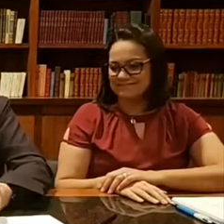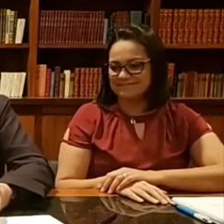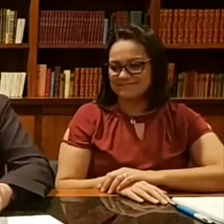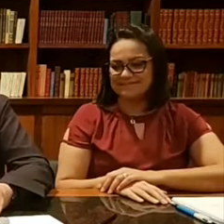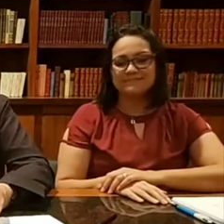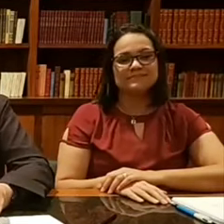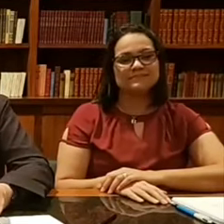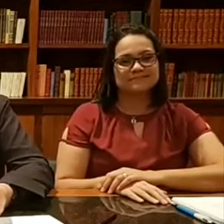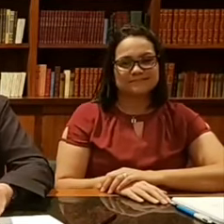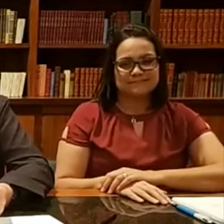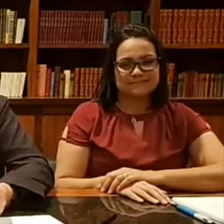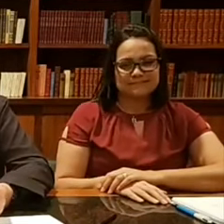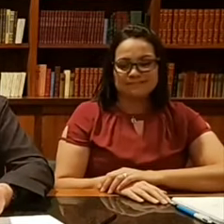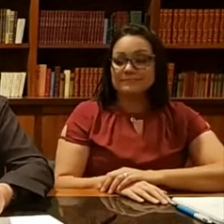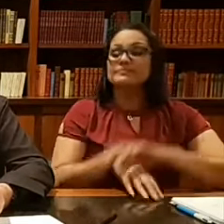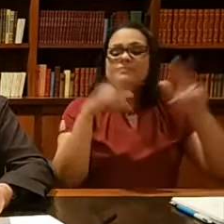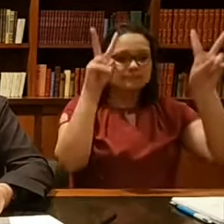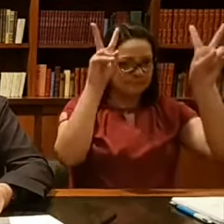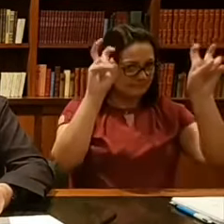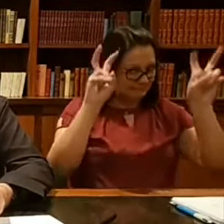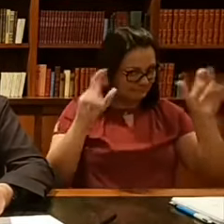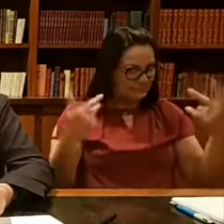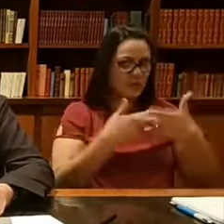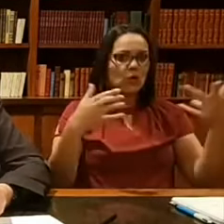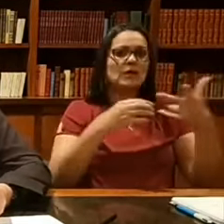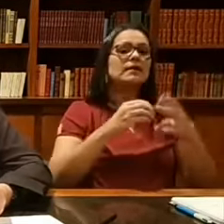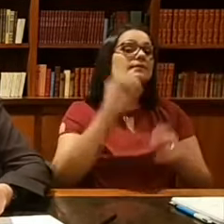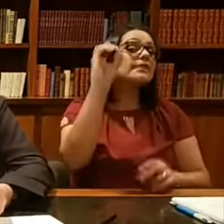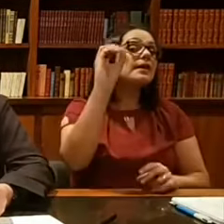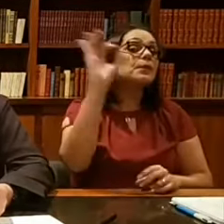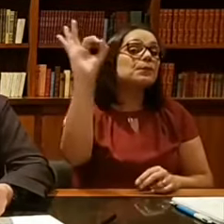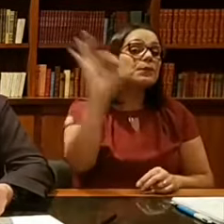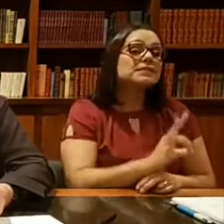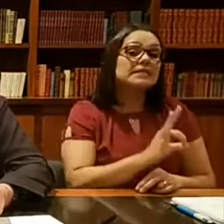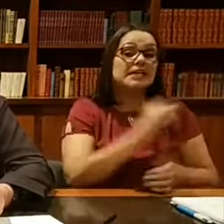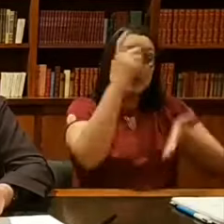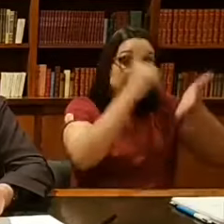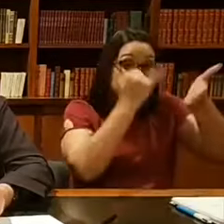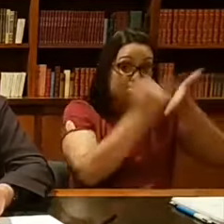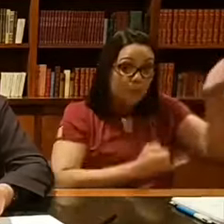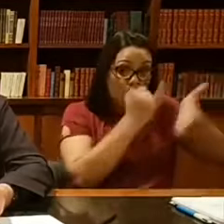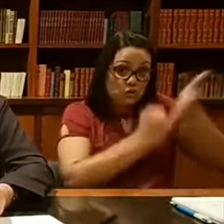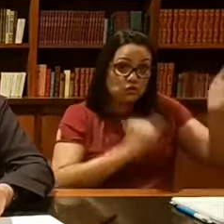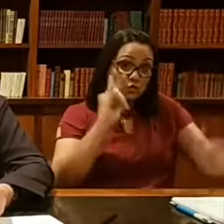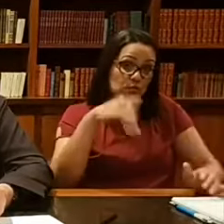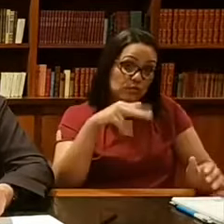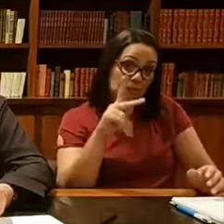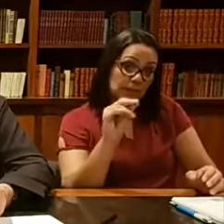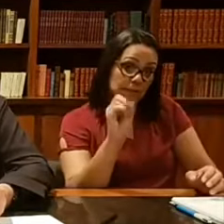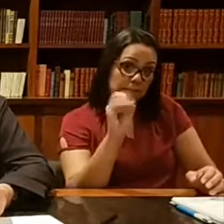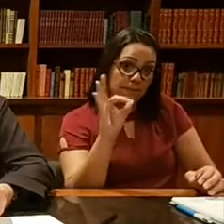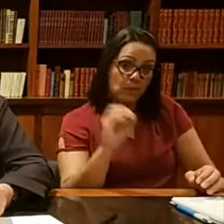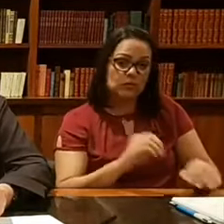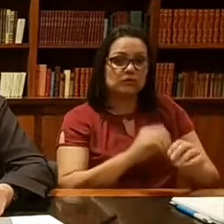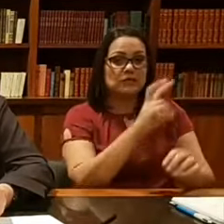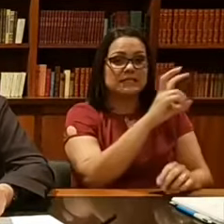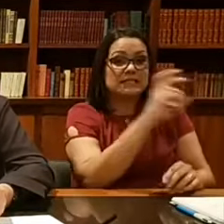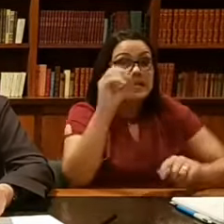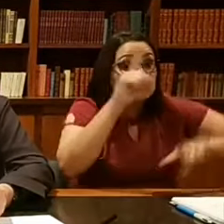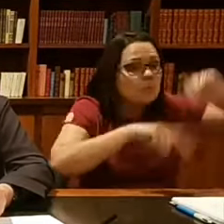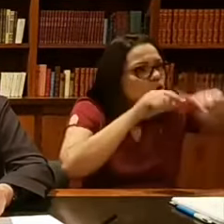Pessoal, vamos lá. Zeramos imposto de importação de pouco mais de 500